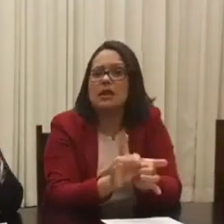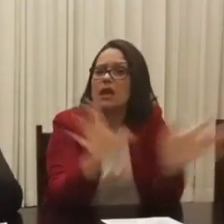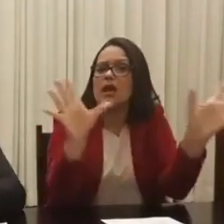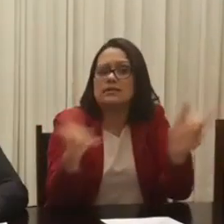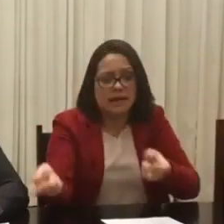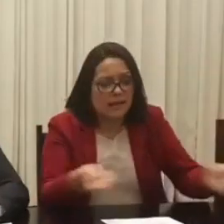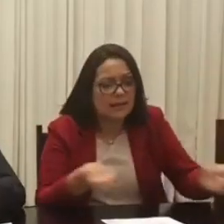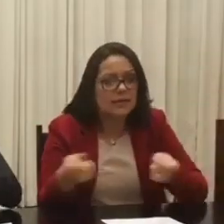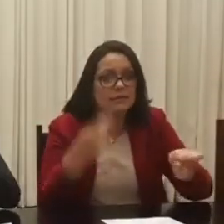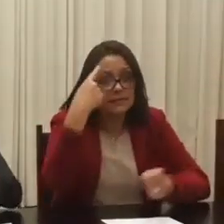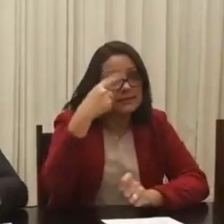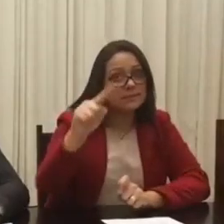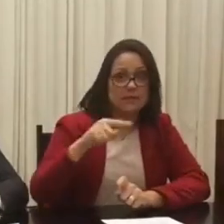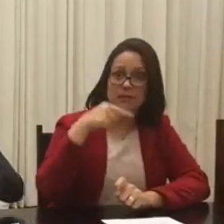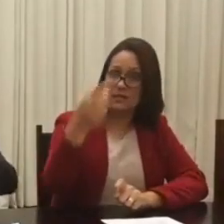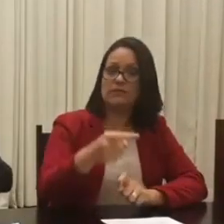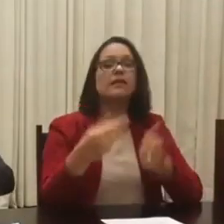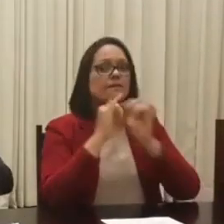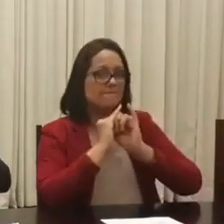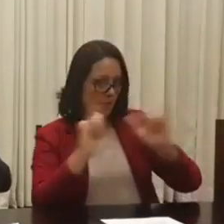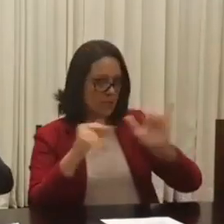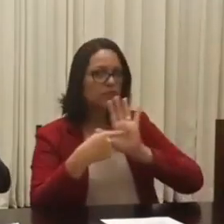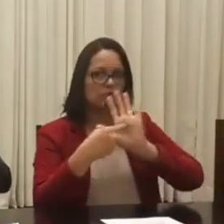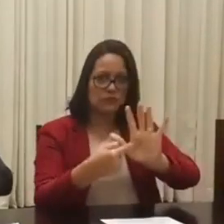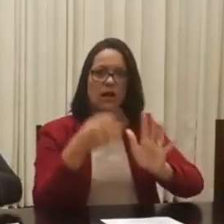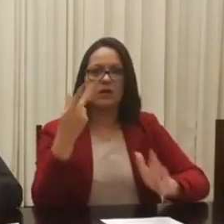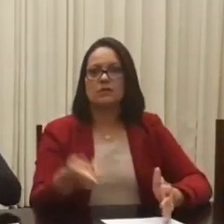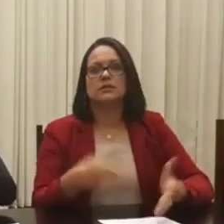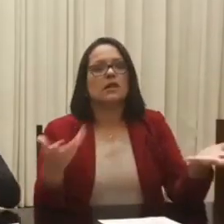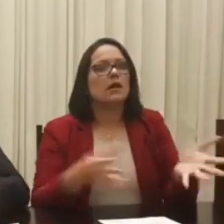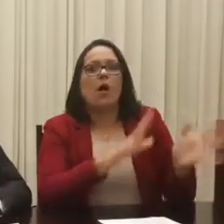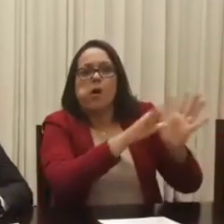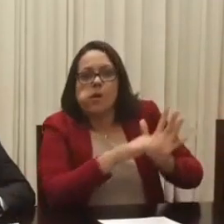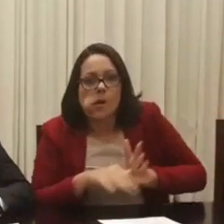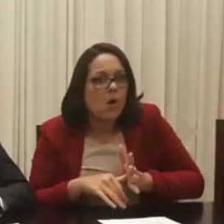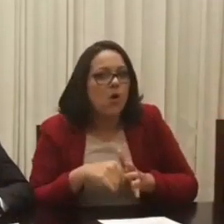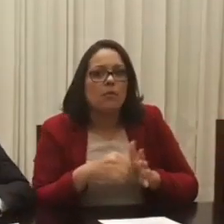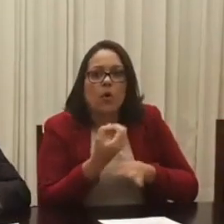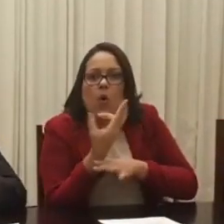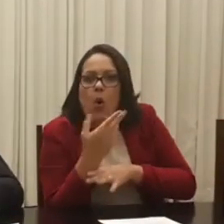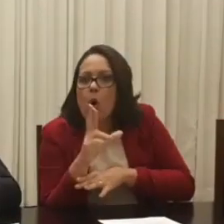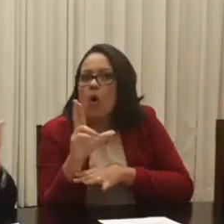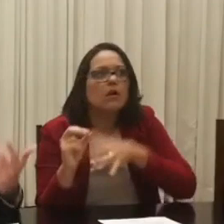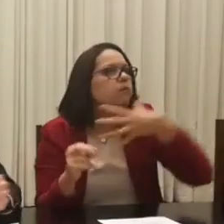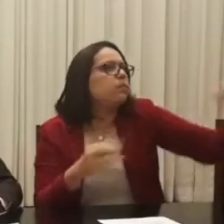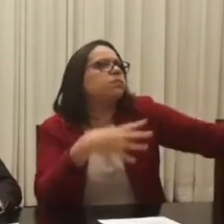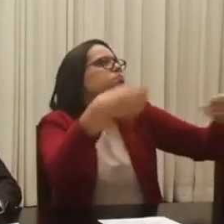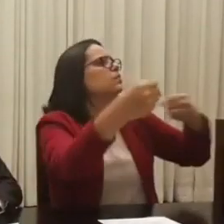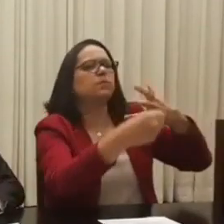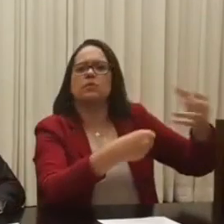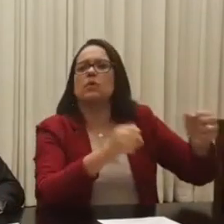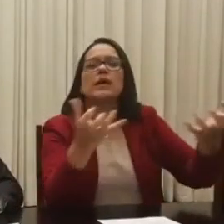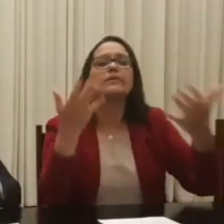Semana que vem eu trago mais dados, que eu estou ultimando aqui, vocês ficaram sabendo, um grande roubo de ouro, né? Precisa no Brasil, a gente só quer saber de onde veio,